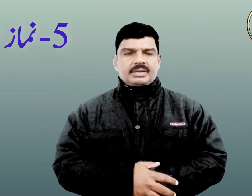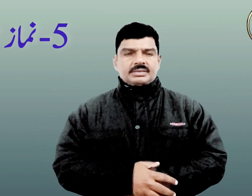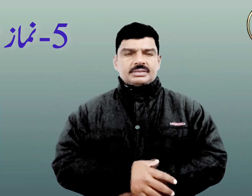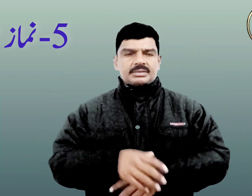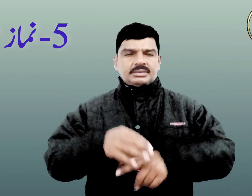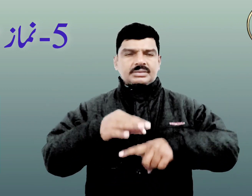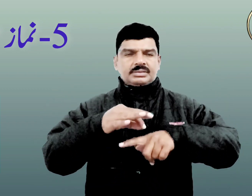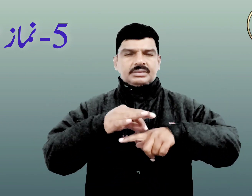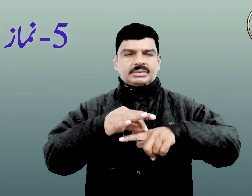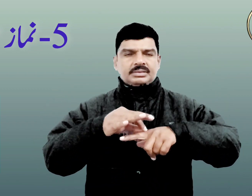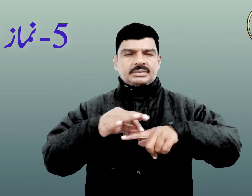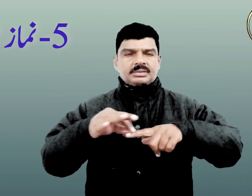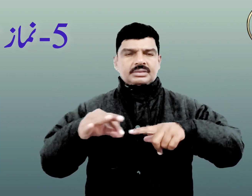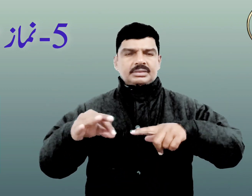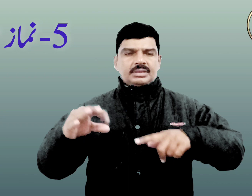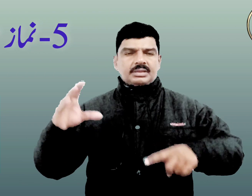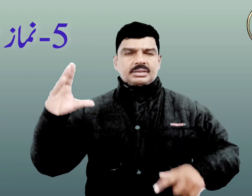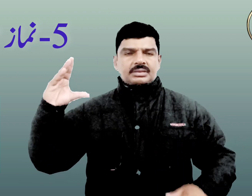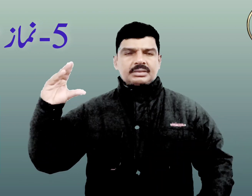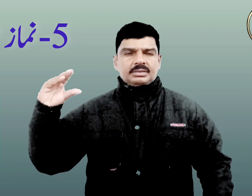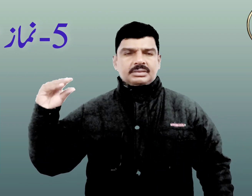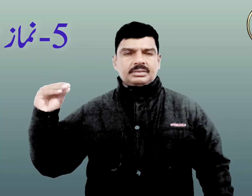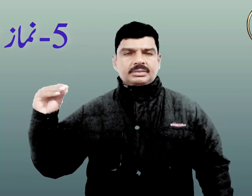नमाज रात।